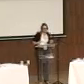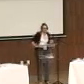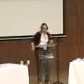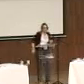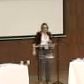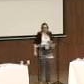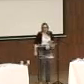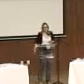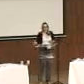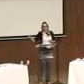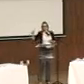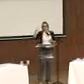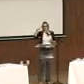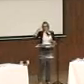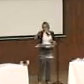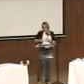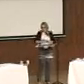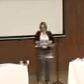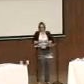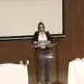Alô, som, som.